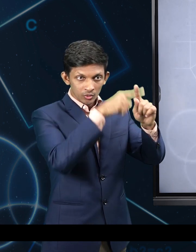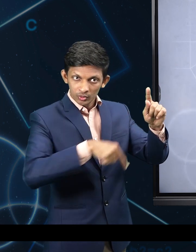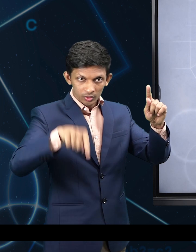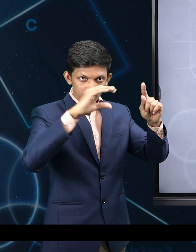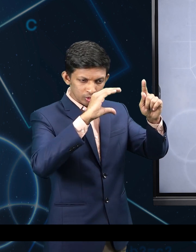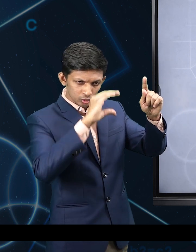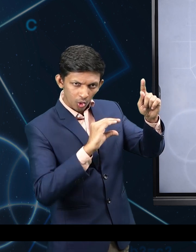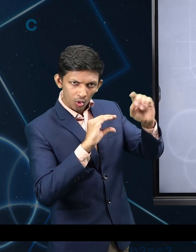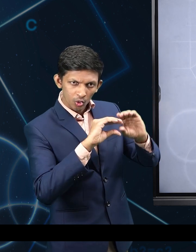ಸ್ವರಮೇಳ,